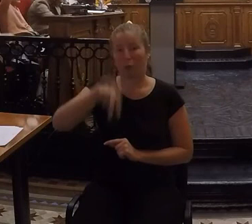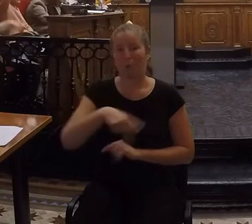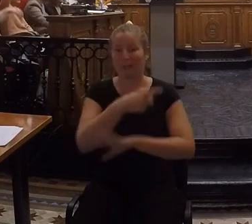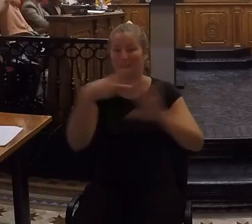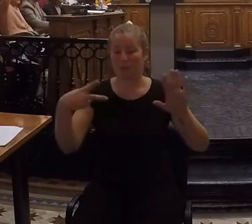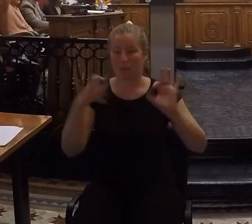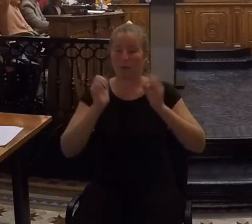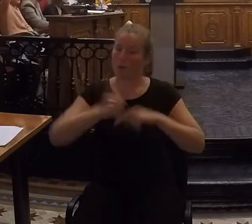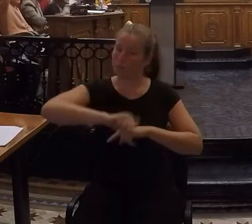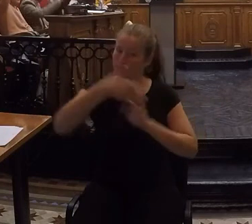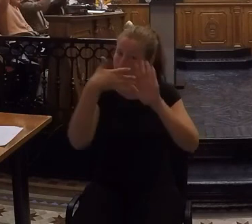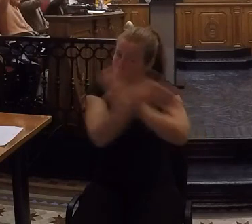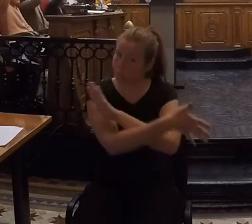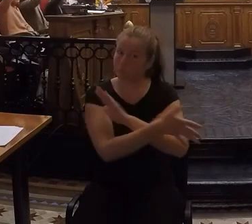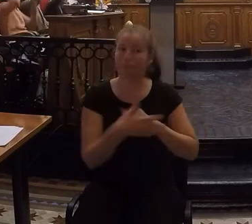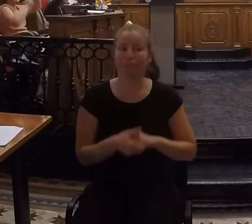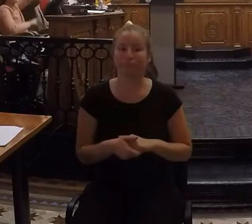aprobación definitiva?